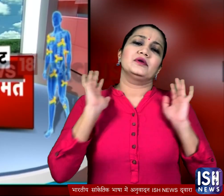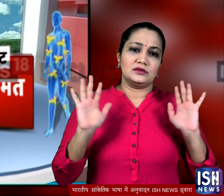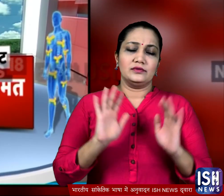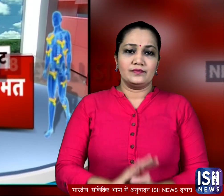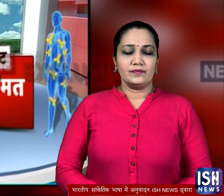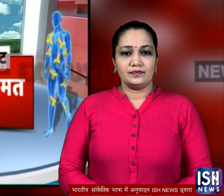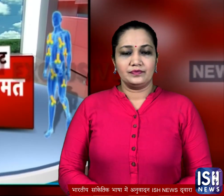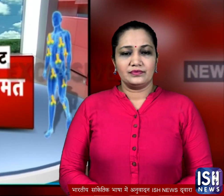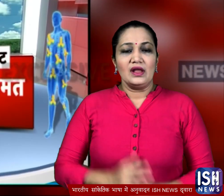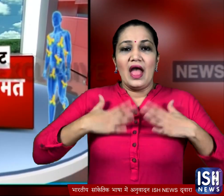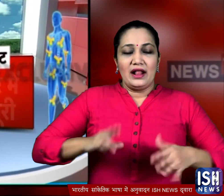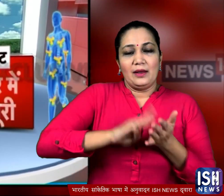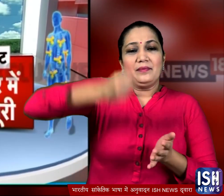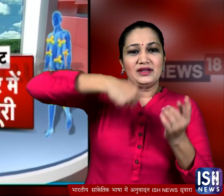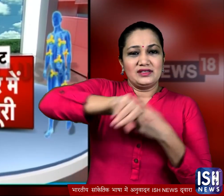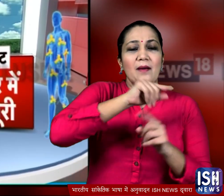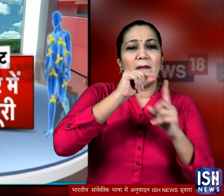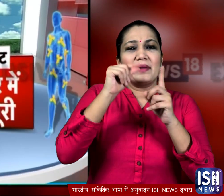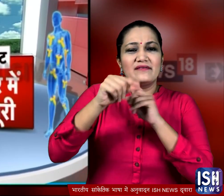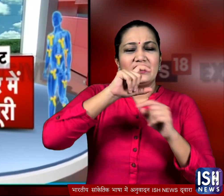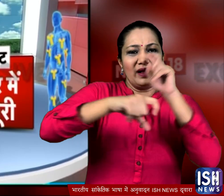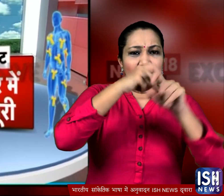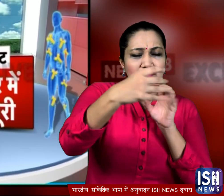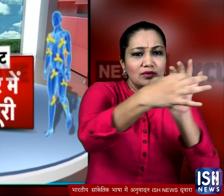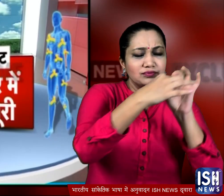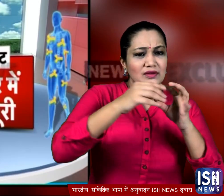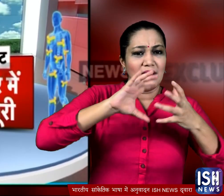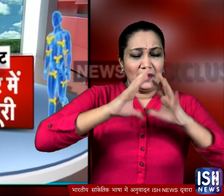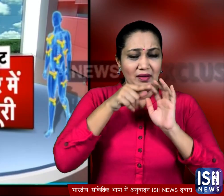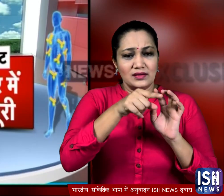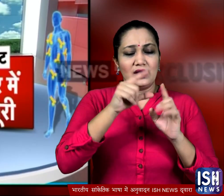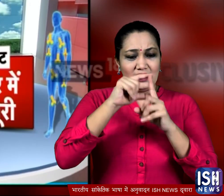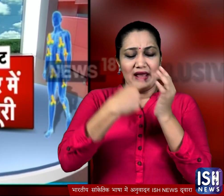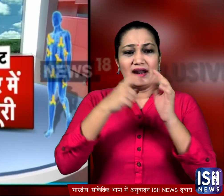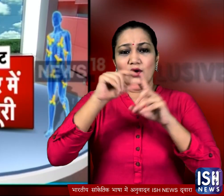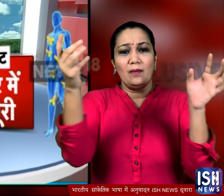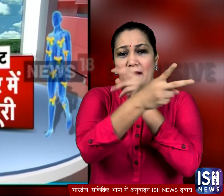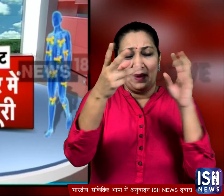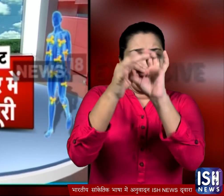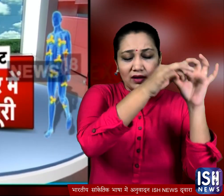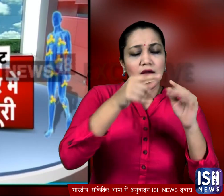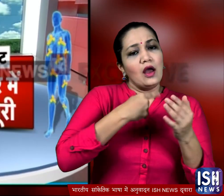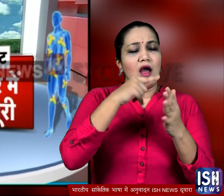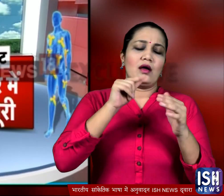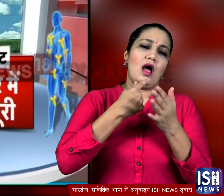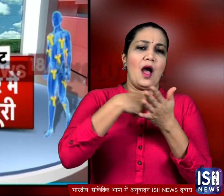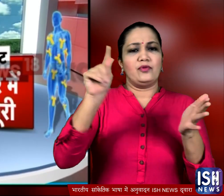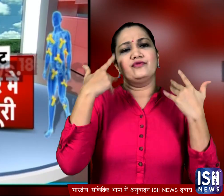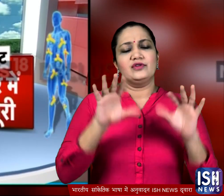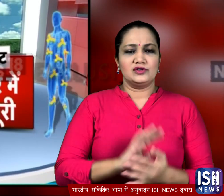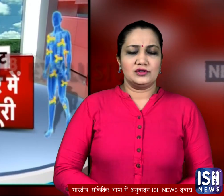ही रखी गई। स्वास्थ्य मंत्रालय ने एक निजी कंपनी के साथ मिलकर बनाई गई DRDO की इस किट को बाजार में उतारने की मंजूरी भी दे